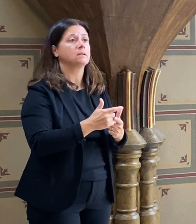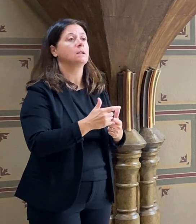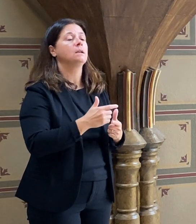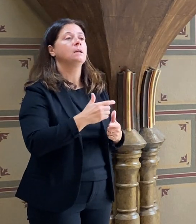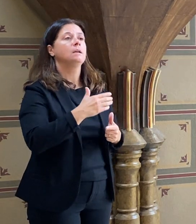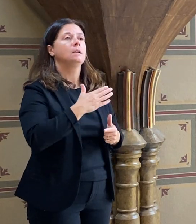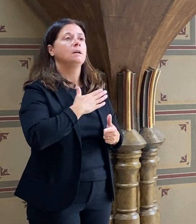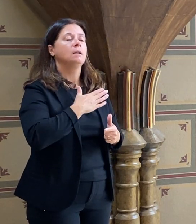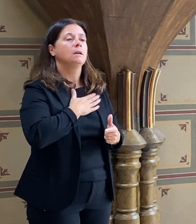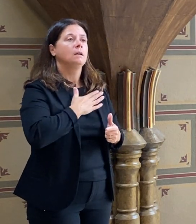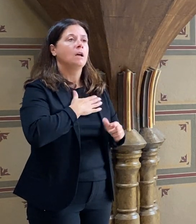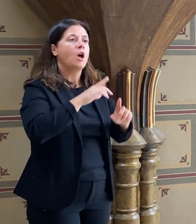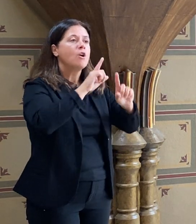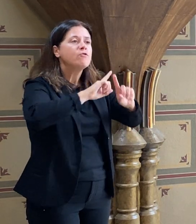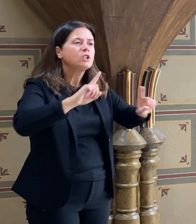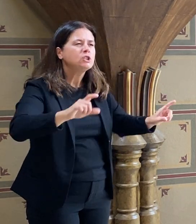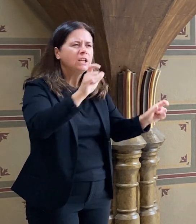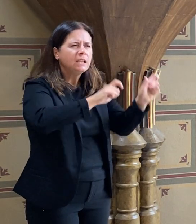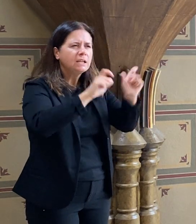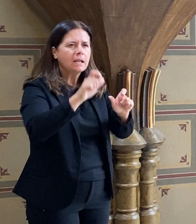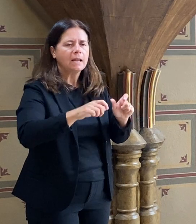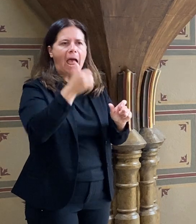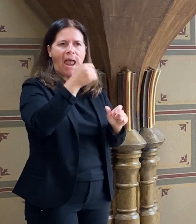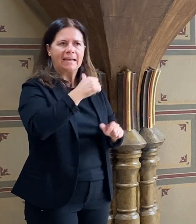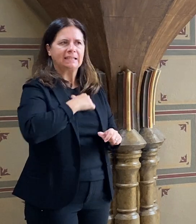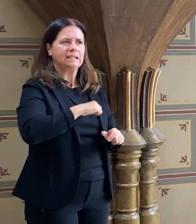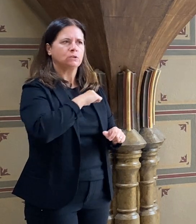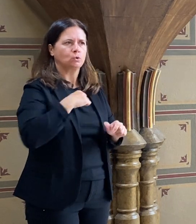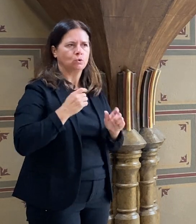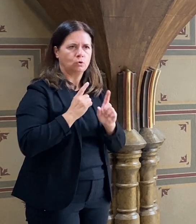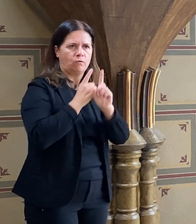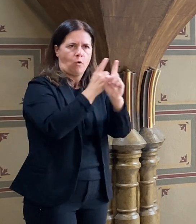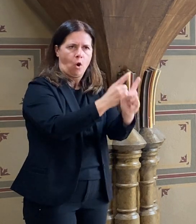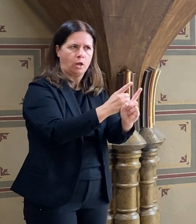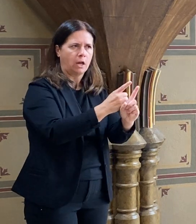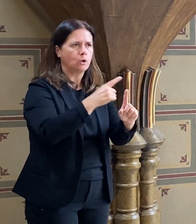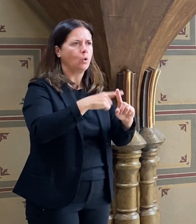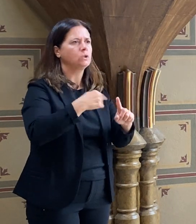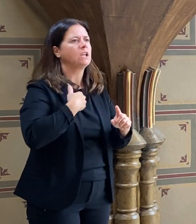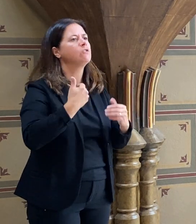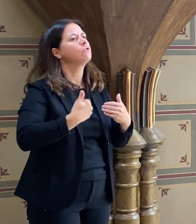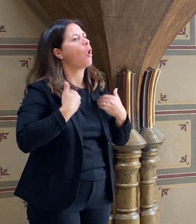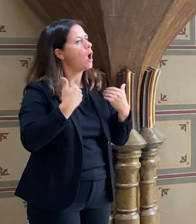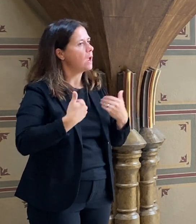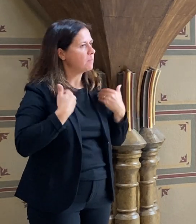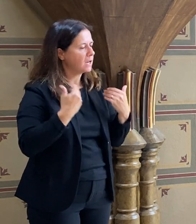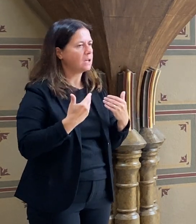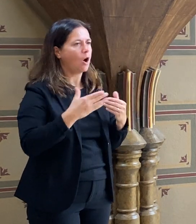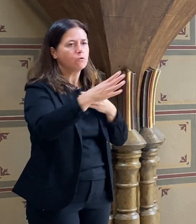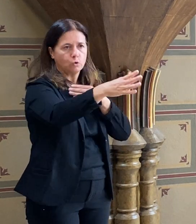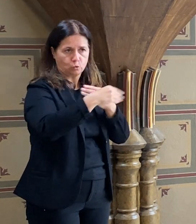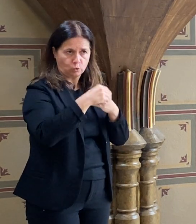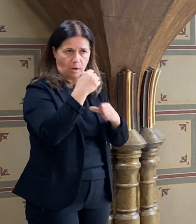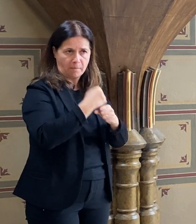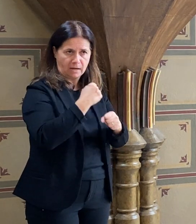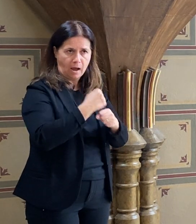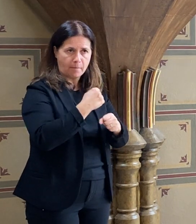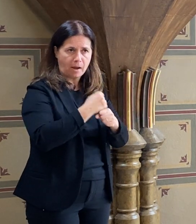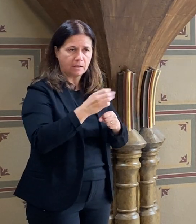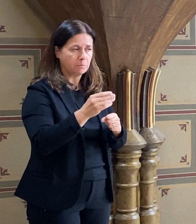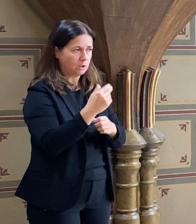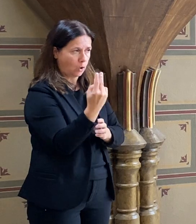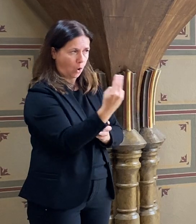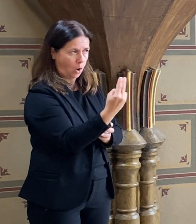in unserer Verschiedenheit dem einen Christus zu folgen. Und ich freue mich auf die Zusammenarbeit mit